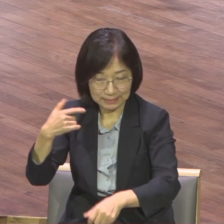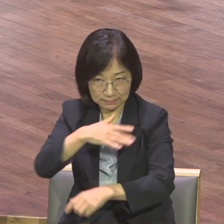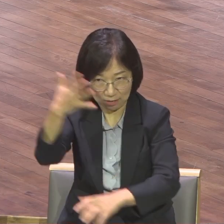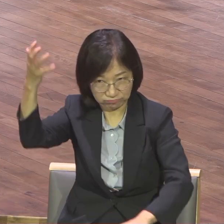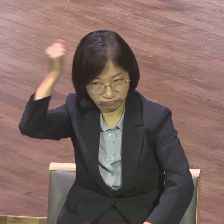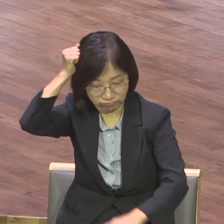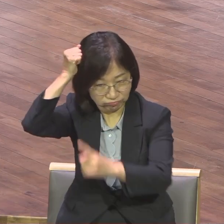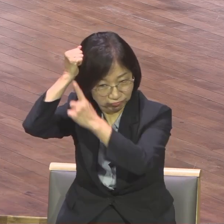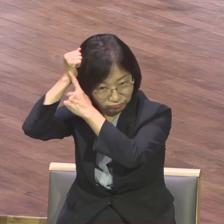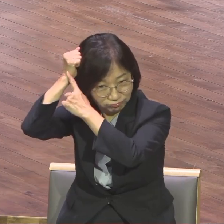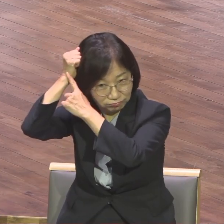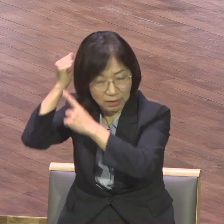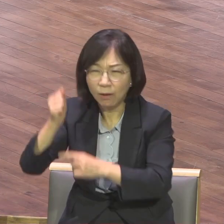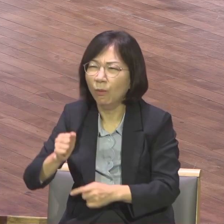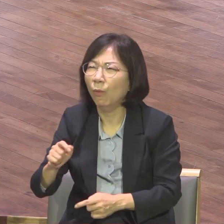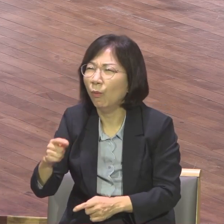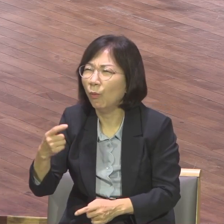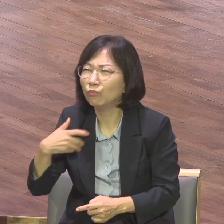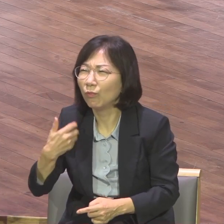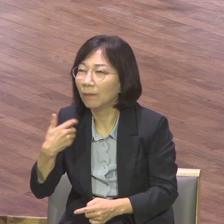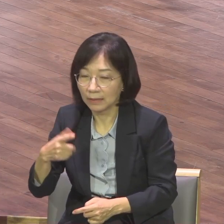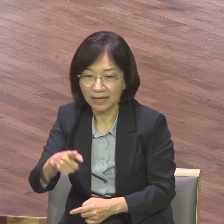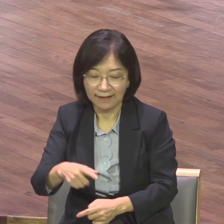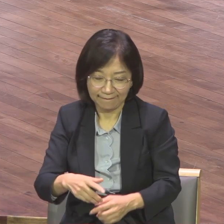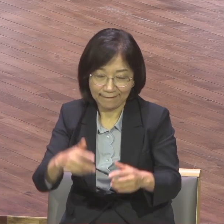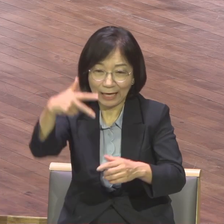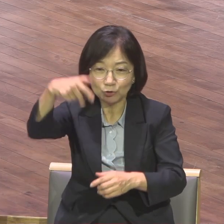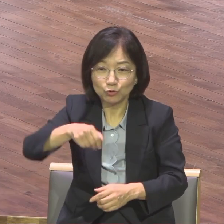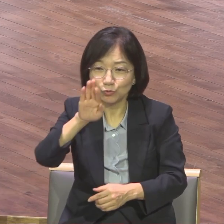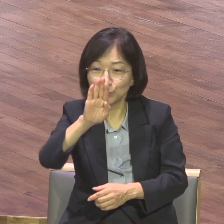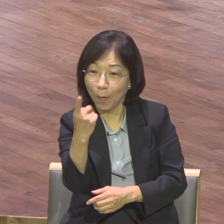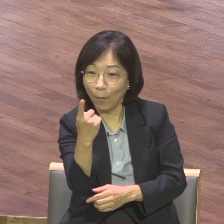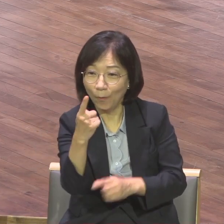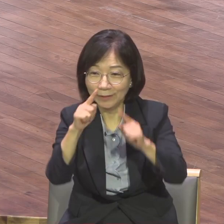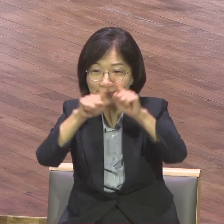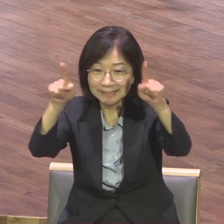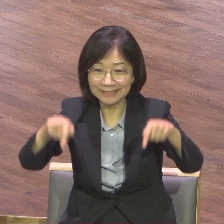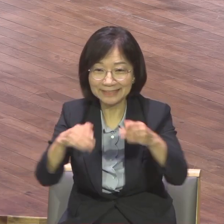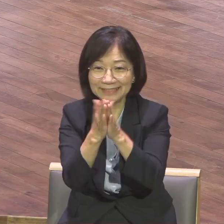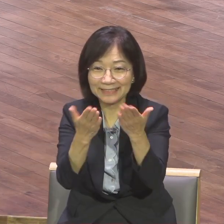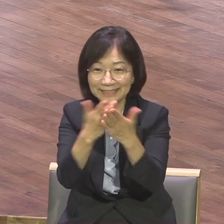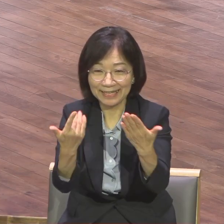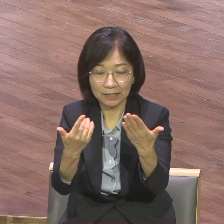주보에 다 있습니다. 매주 주보에 있습니다.